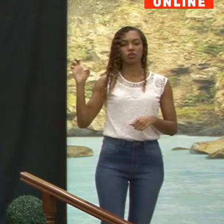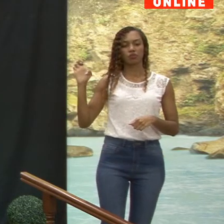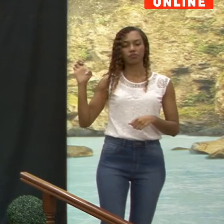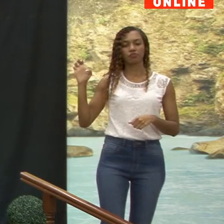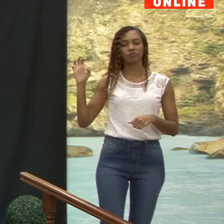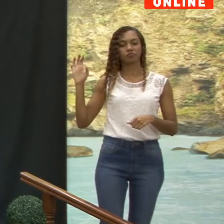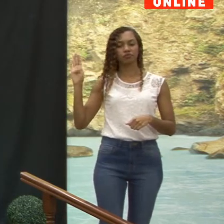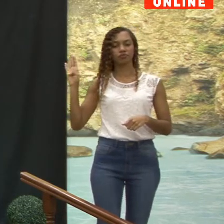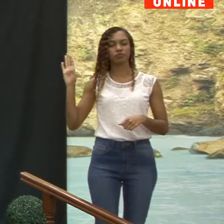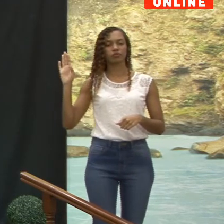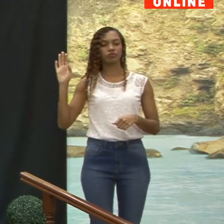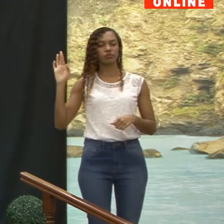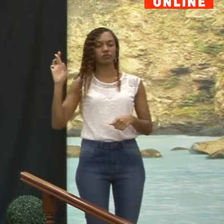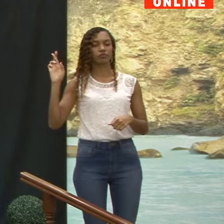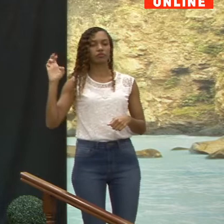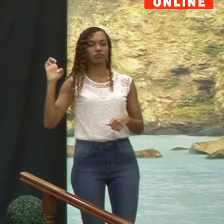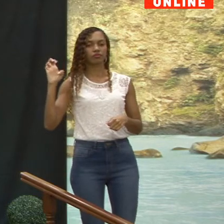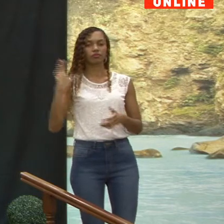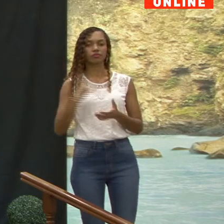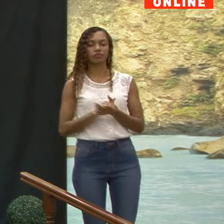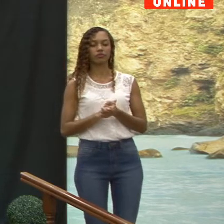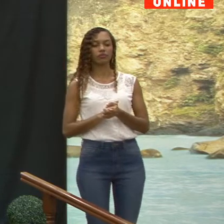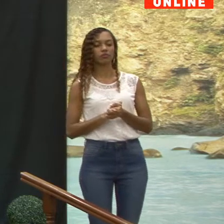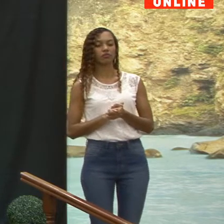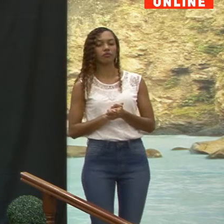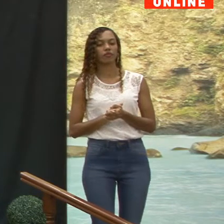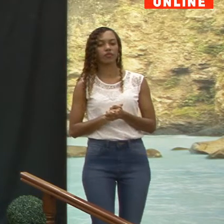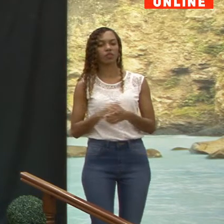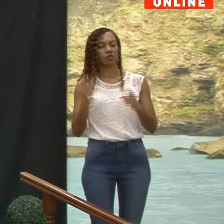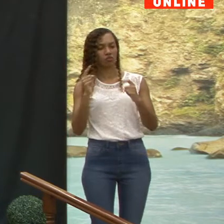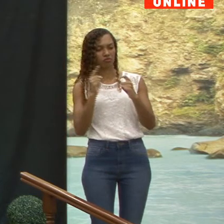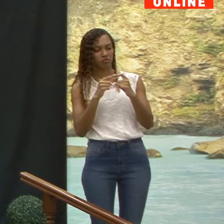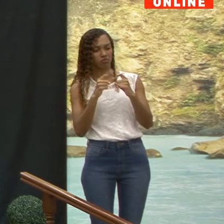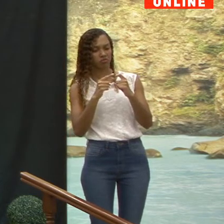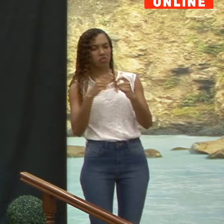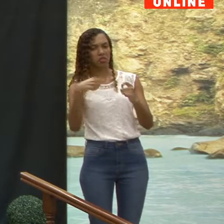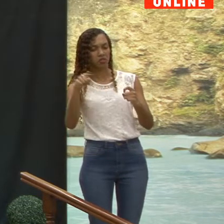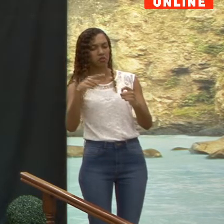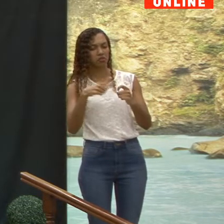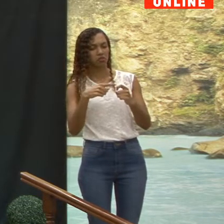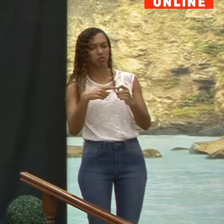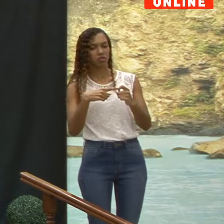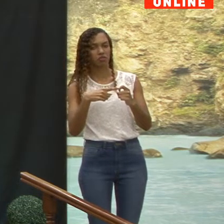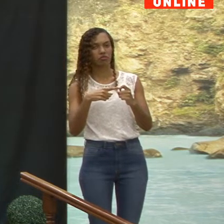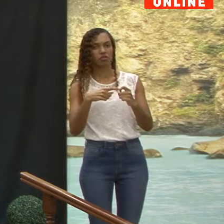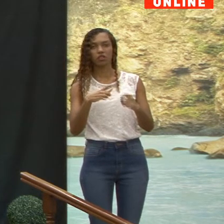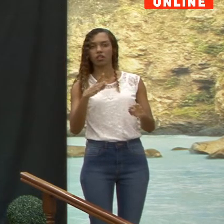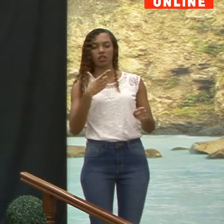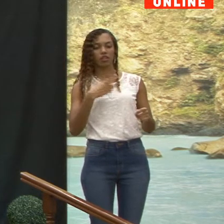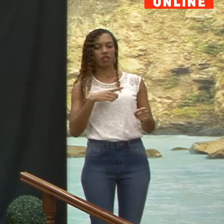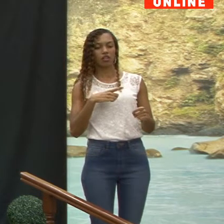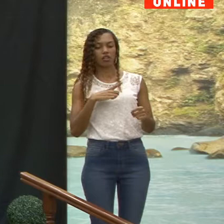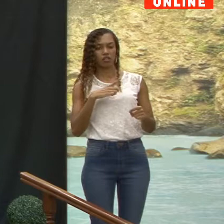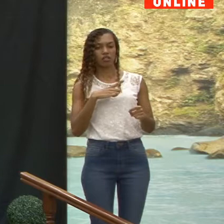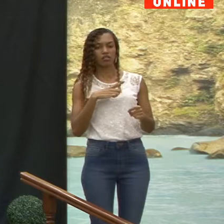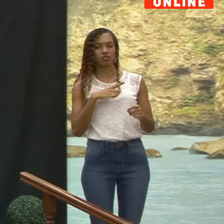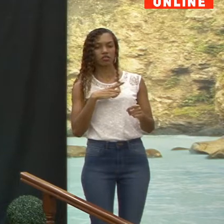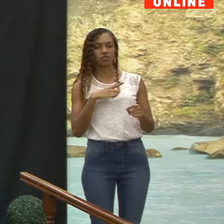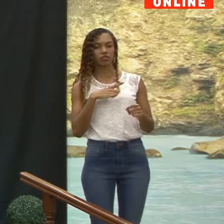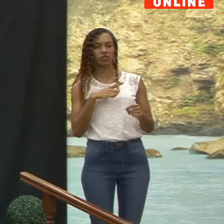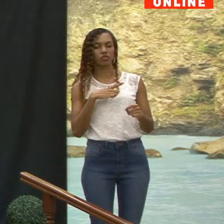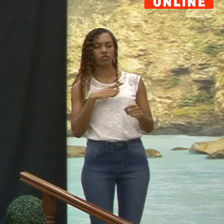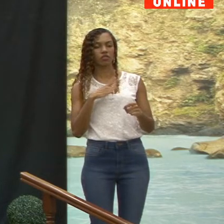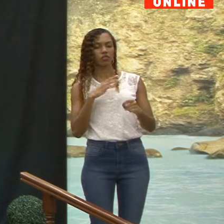exame. E o médico disse que ela não teve Covid. O que ela teve foi